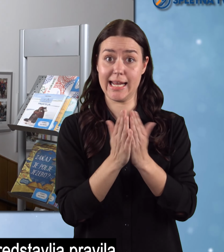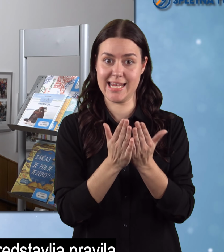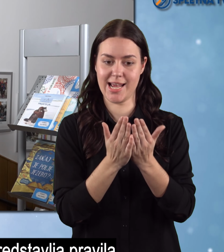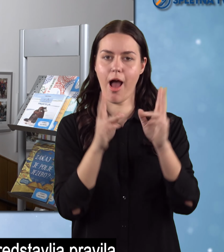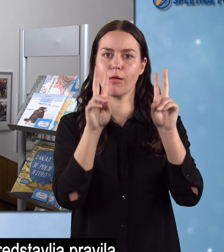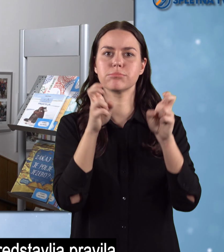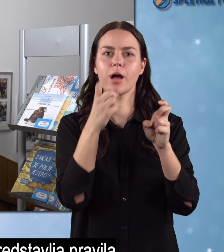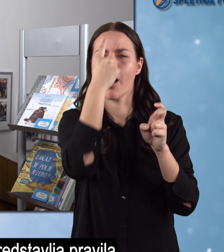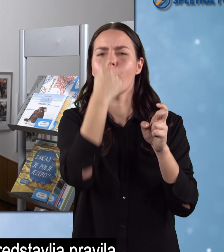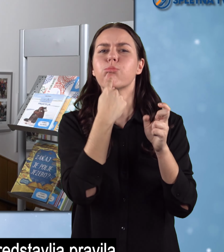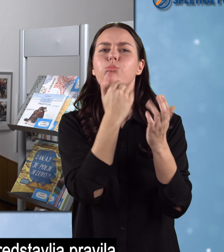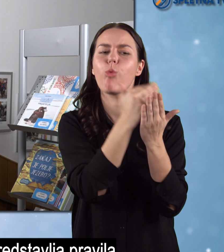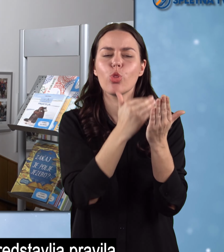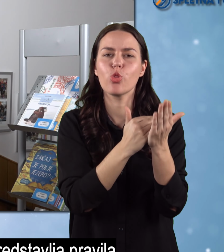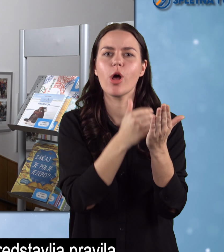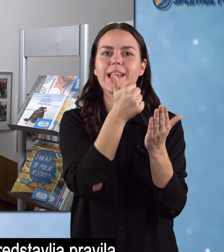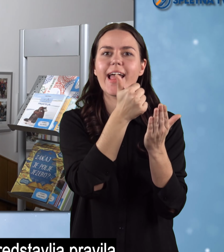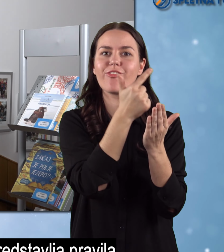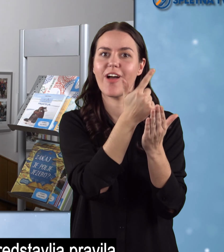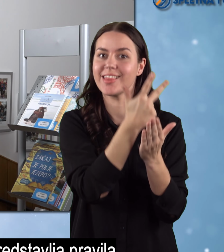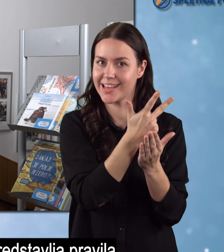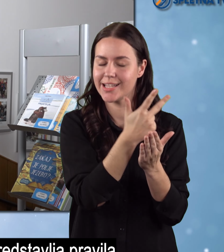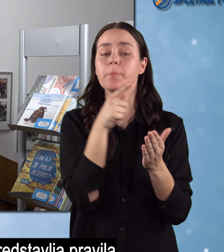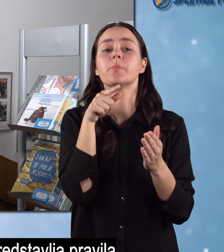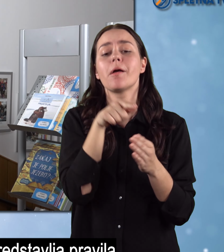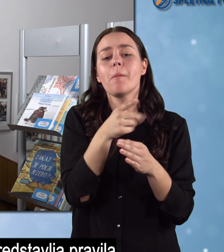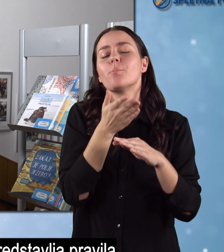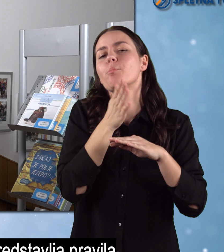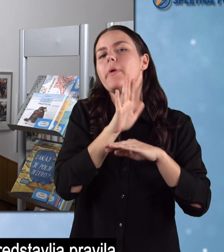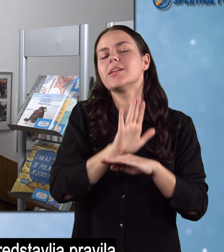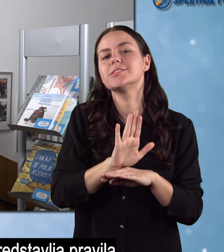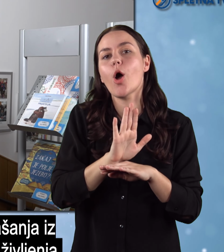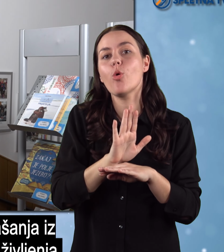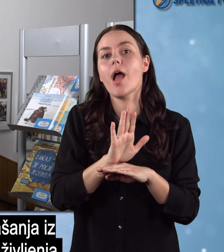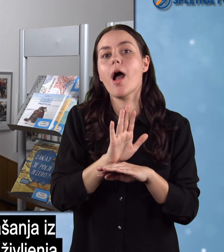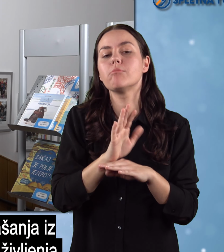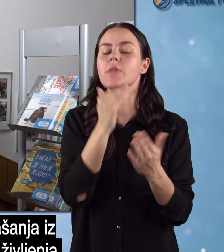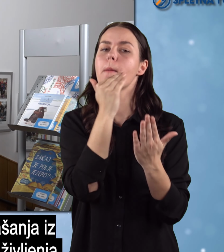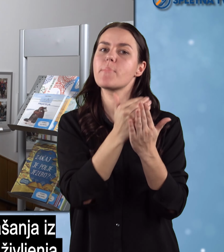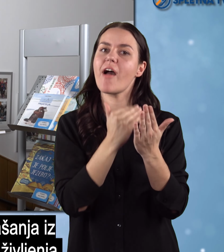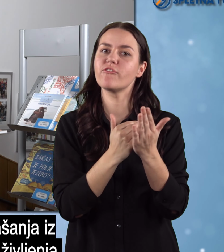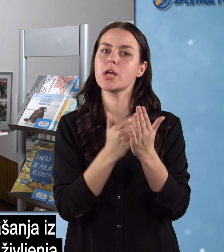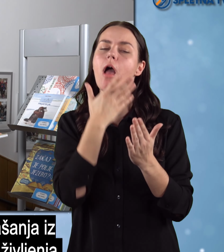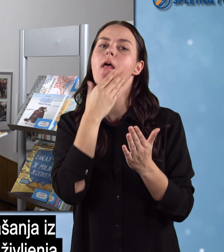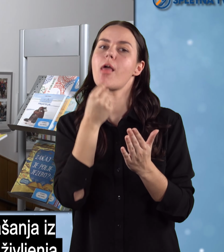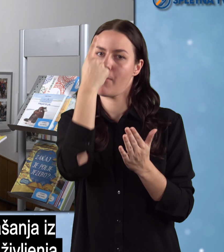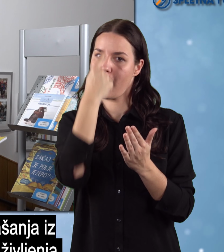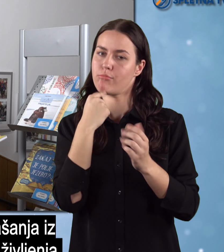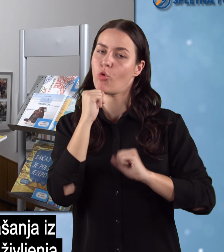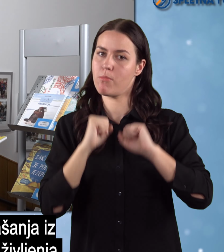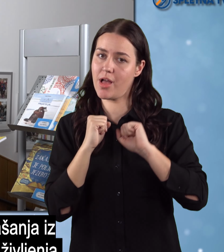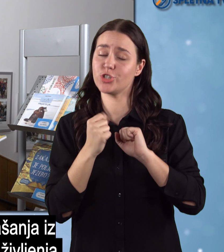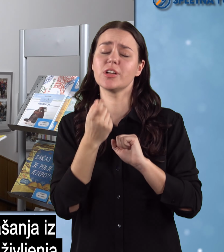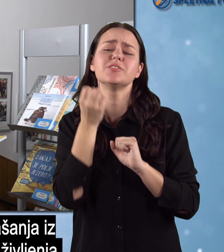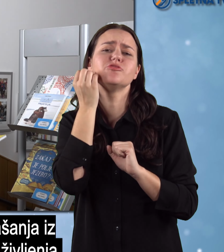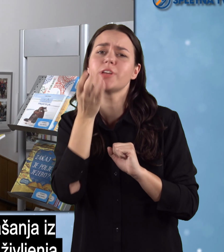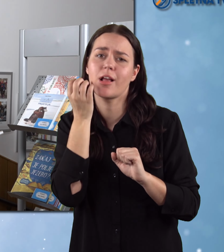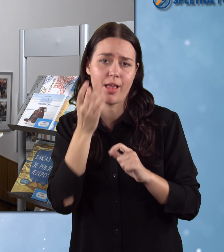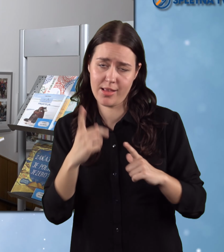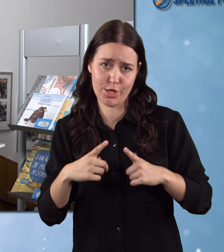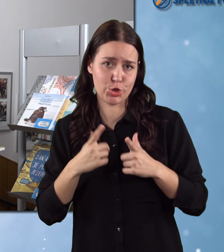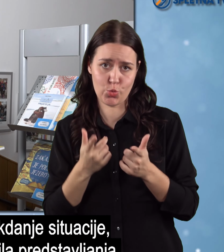Knjiga Bonton 1, 2, 3 predstavlja pravila lepega obnašanja iz vsakdanjega